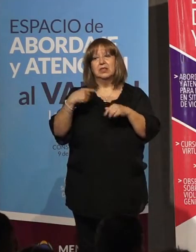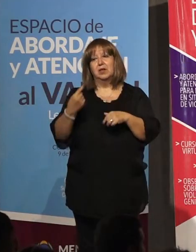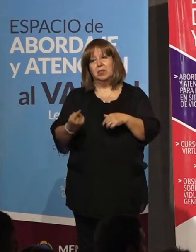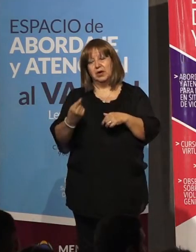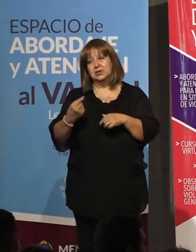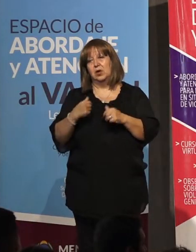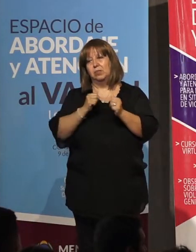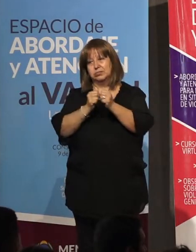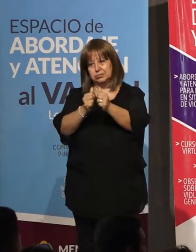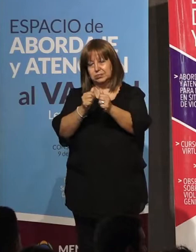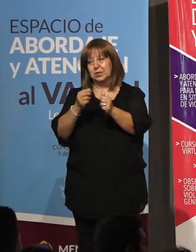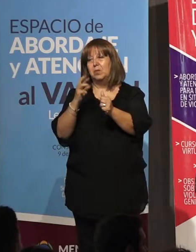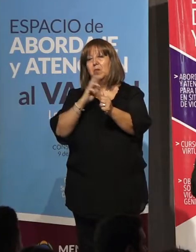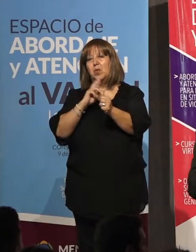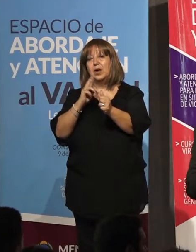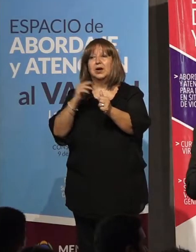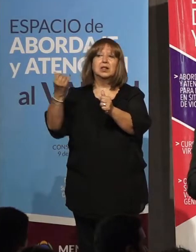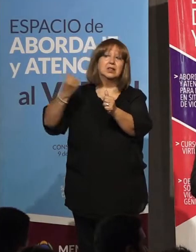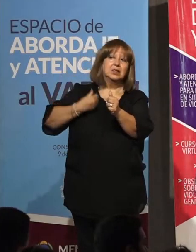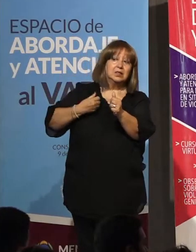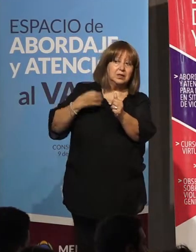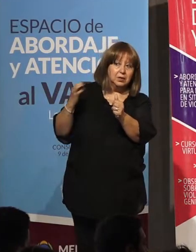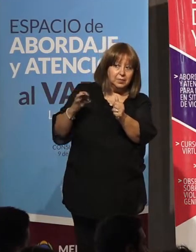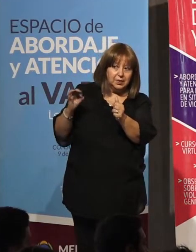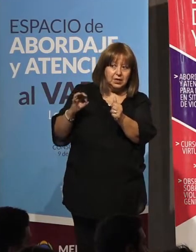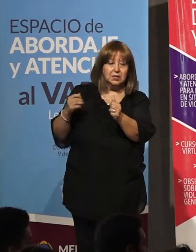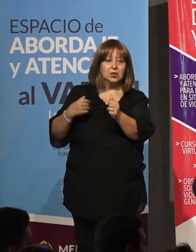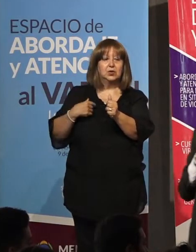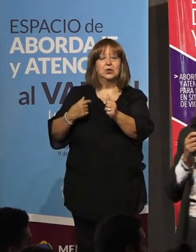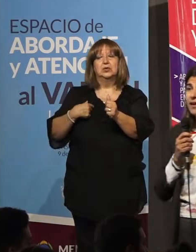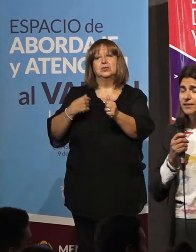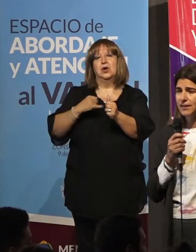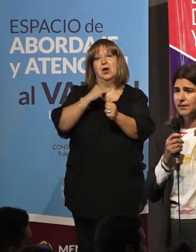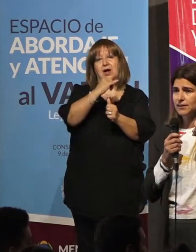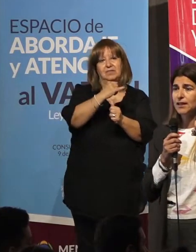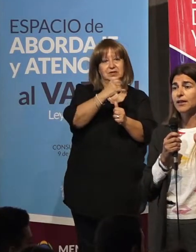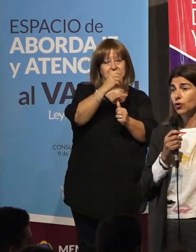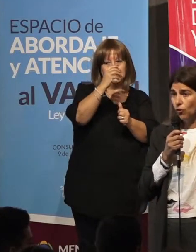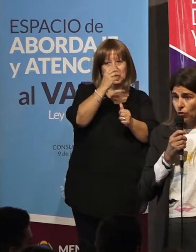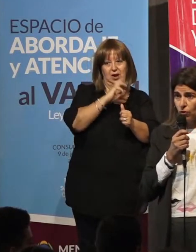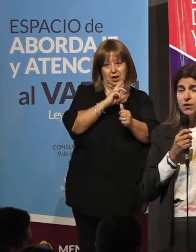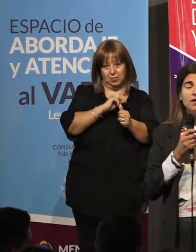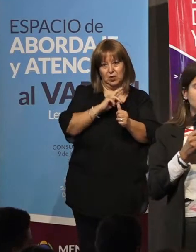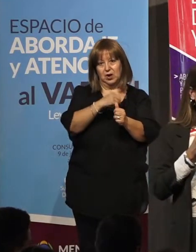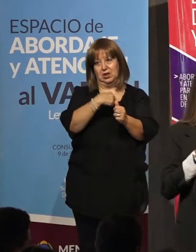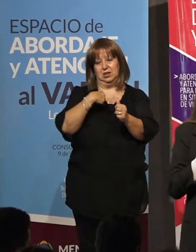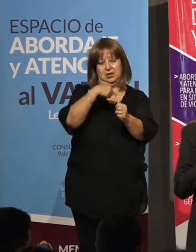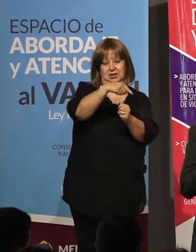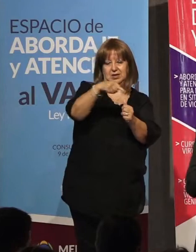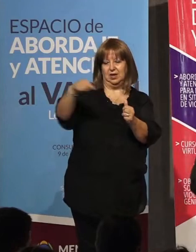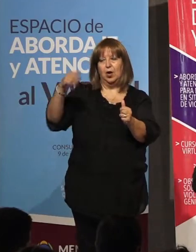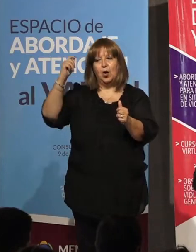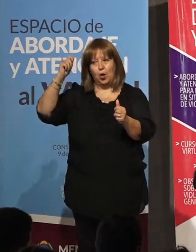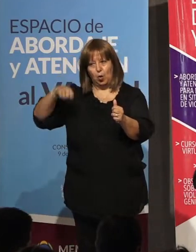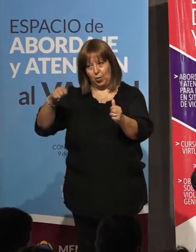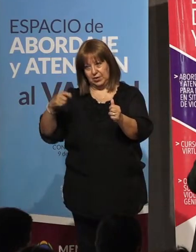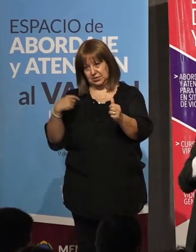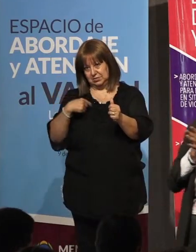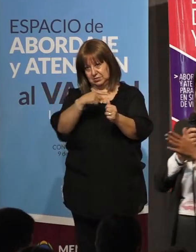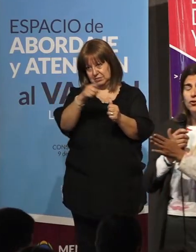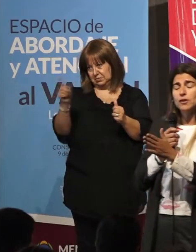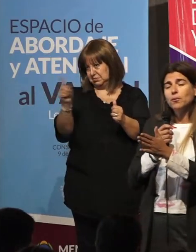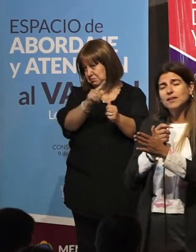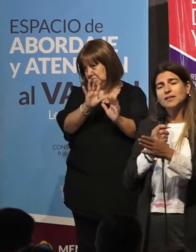todo el seguimiento de la mujer. A mí me informan cuando está conseguida la medida, yo se le informo a la mujer si es necesario, o la jueza o juez se le informa a la